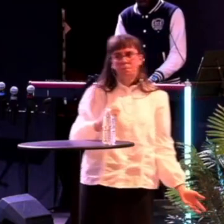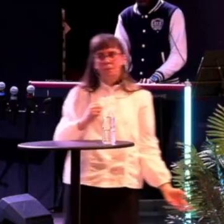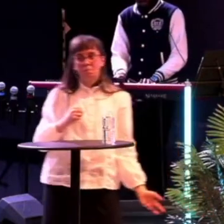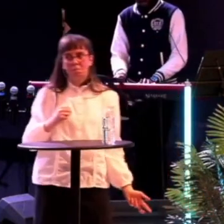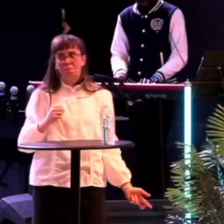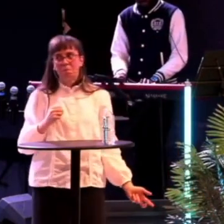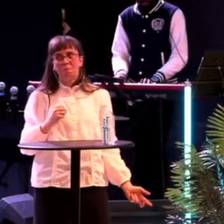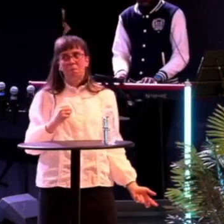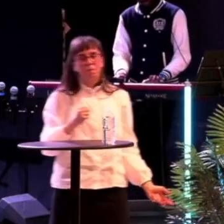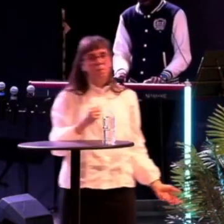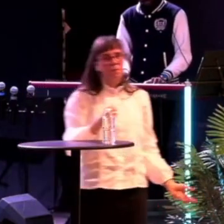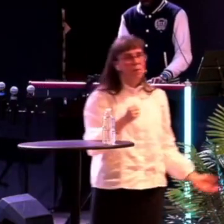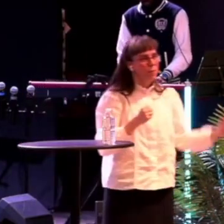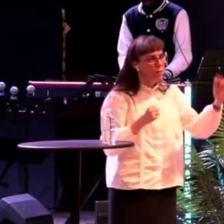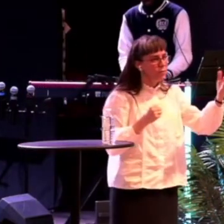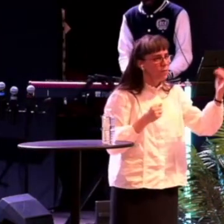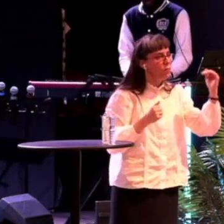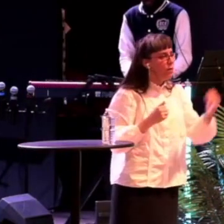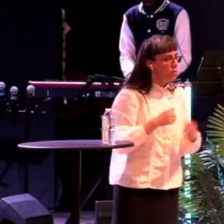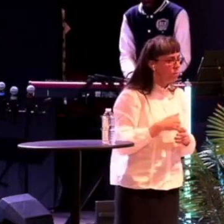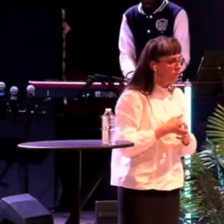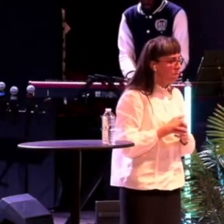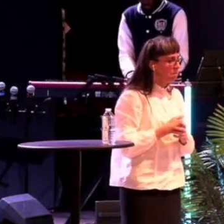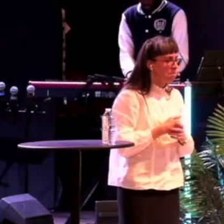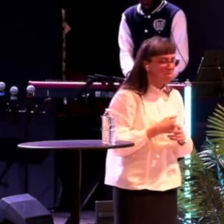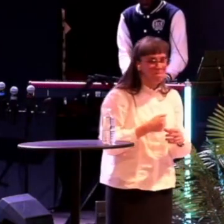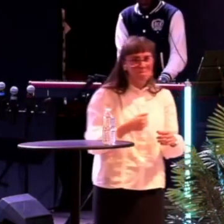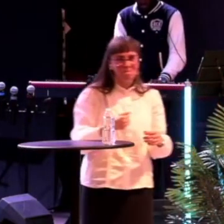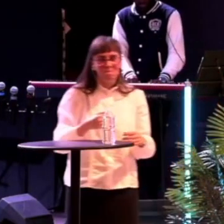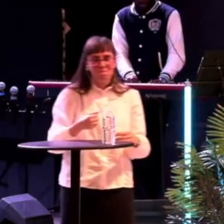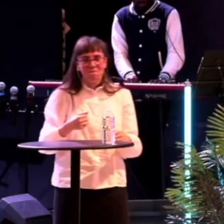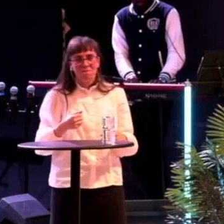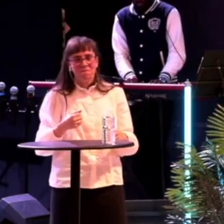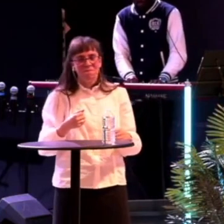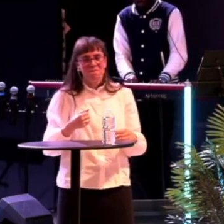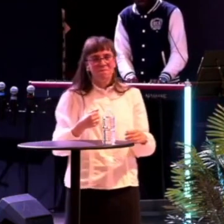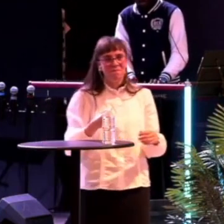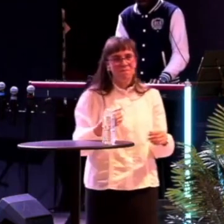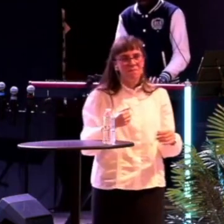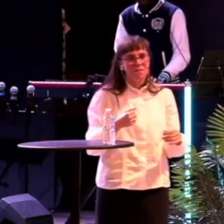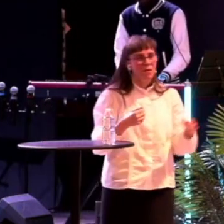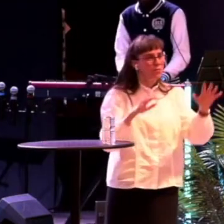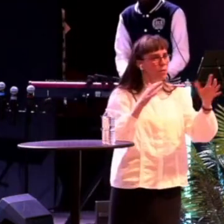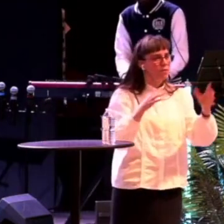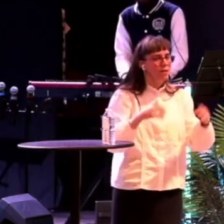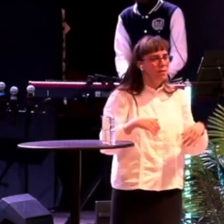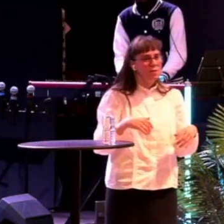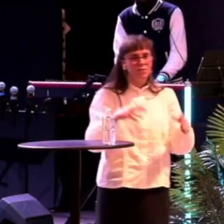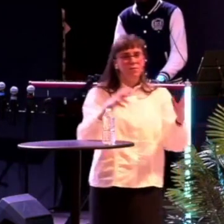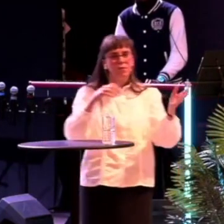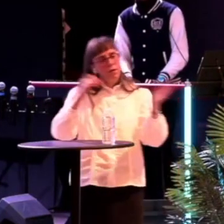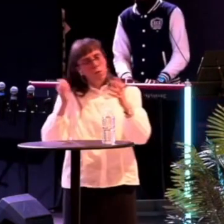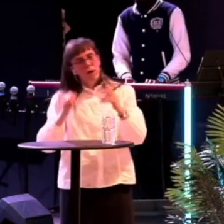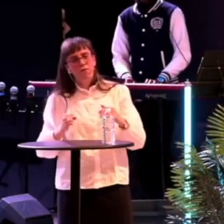Armageddon. Sur la montagne de Megiddo. On the mountains of Megiddo. À quelques dizaines de kilomètres du Mont Carmel. About 10